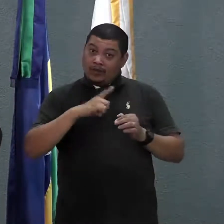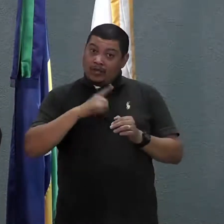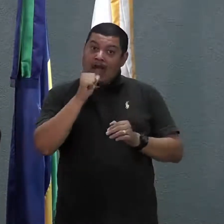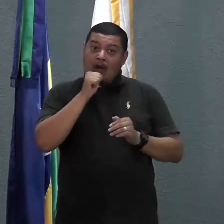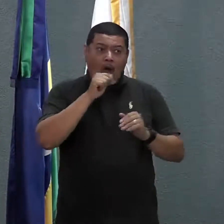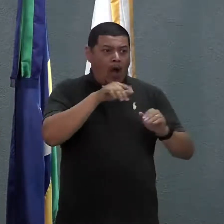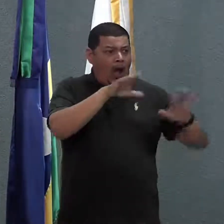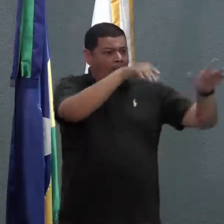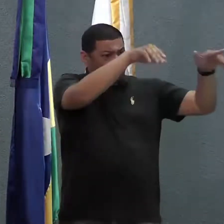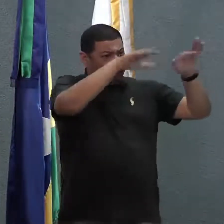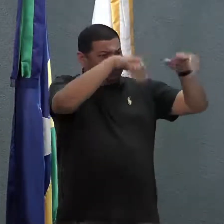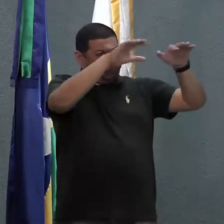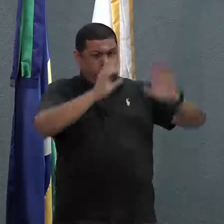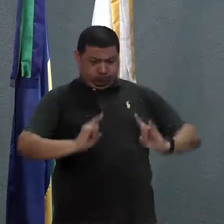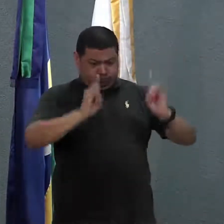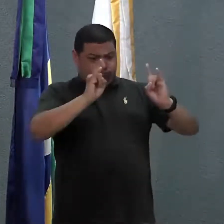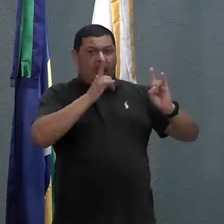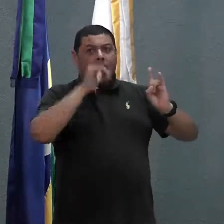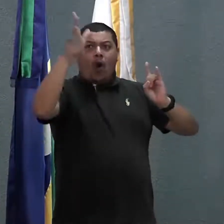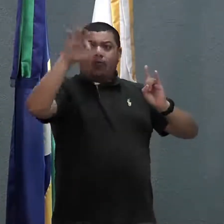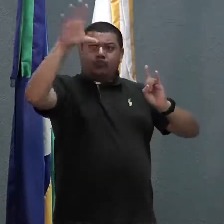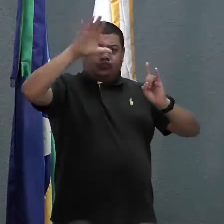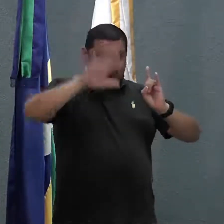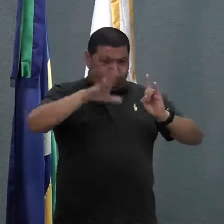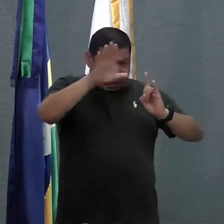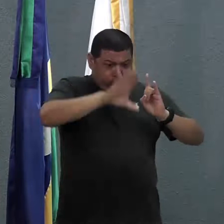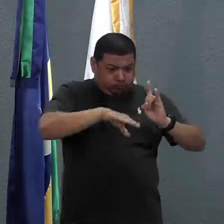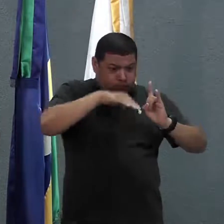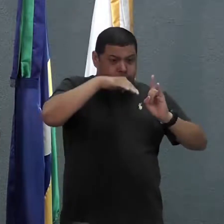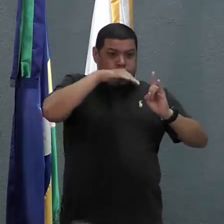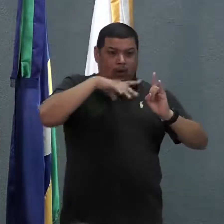pela água no centro de Cacoal.